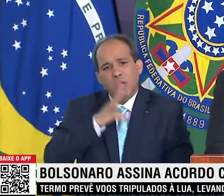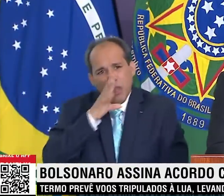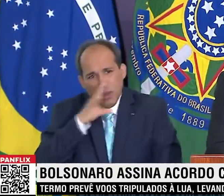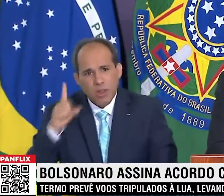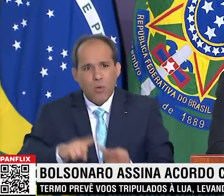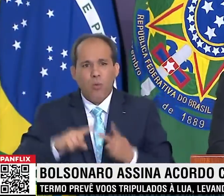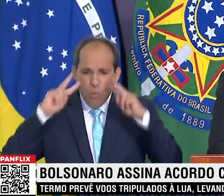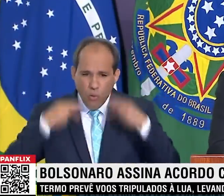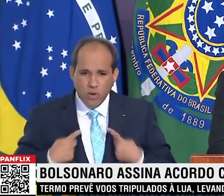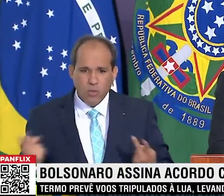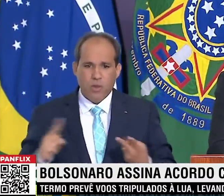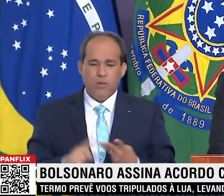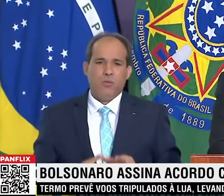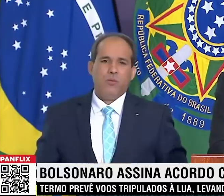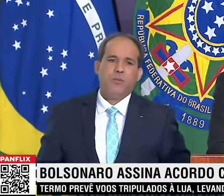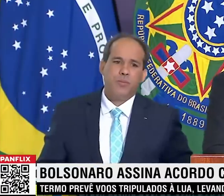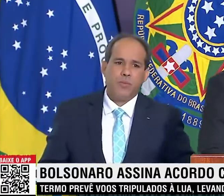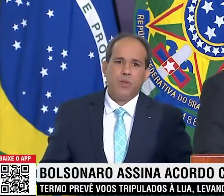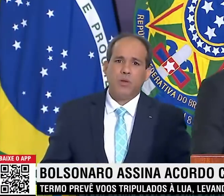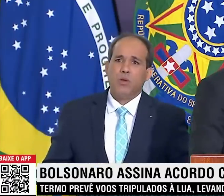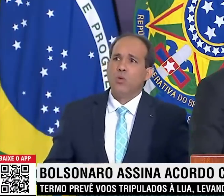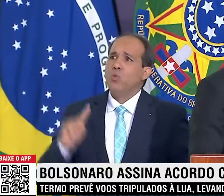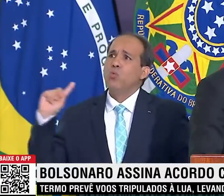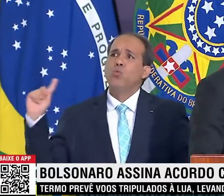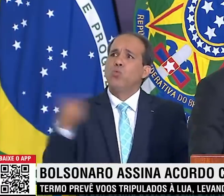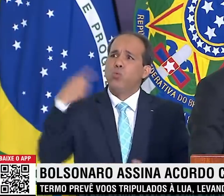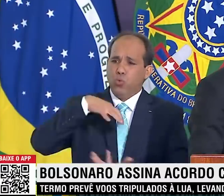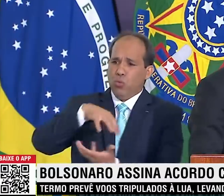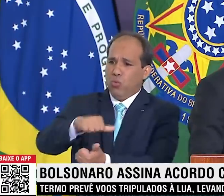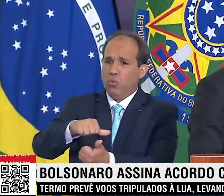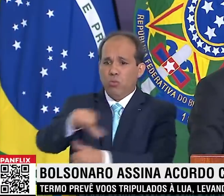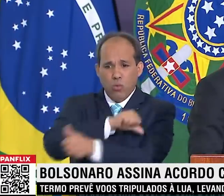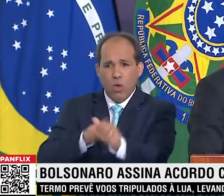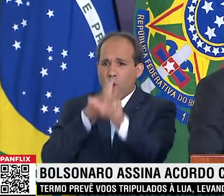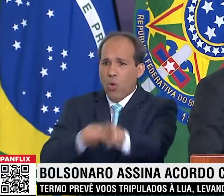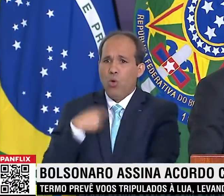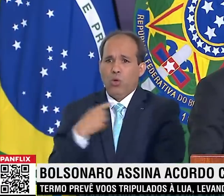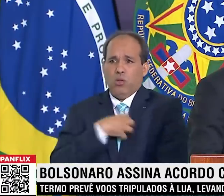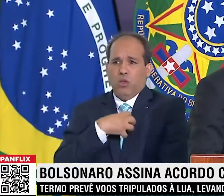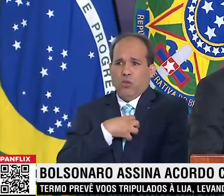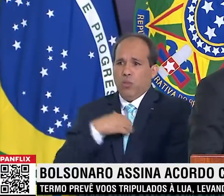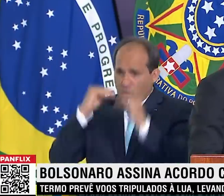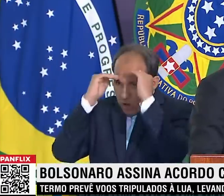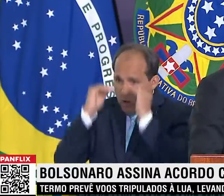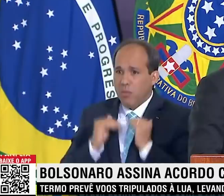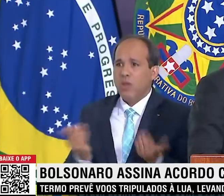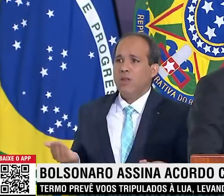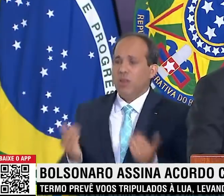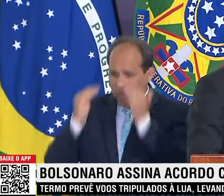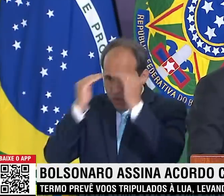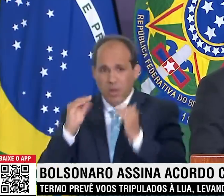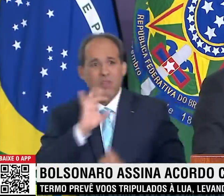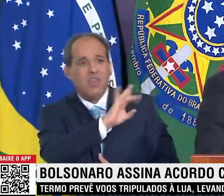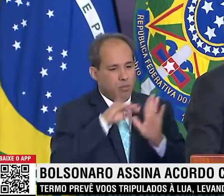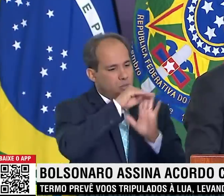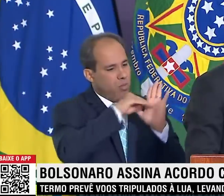o reconhecimento pelo mundo todo, assim como nós temos. Por praticamente todos os países